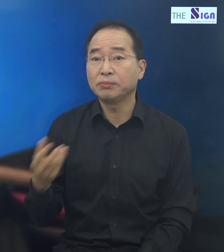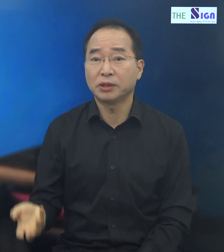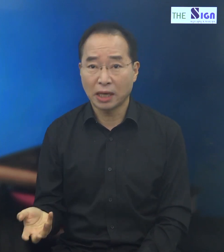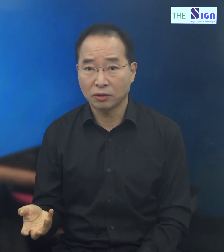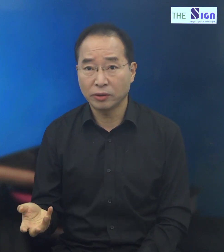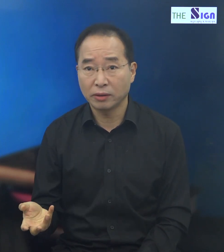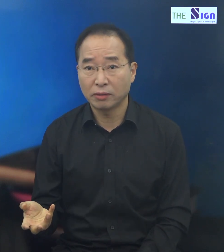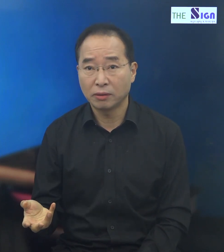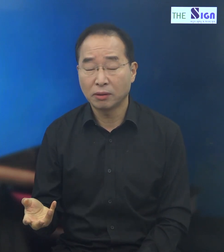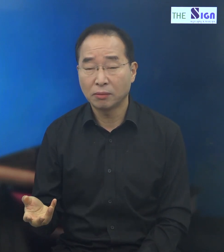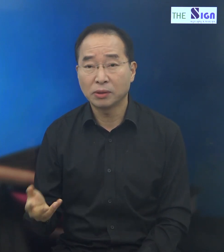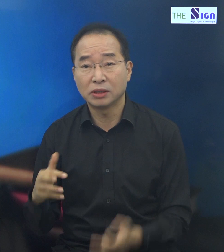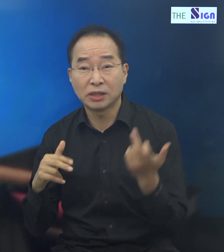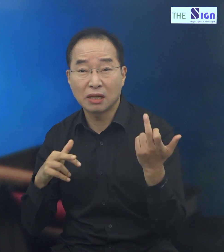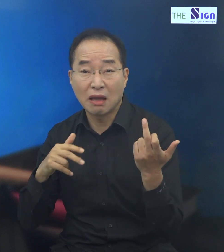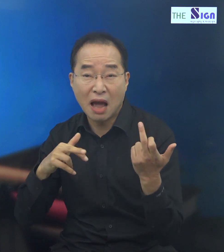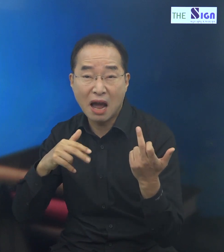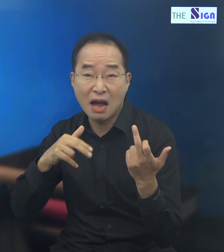힘들다는 거예요. 뭐 등산하는데